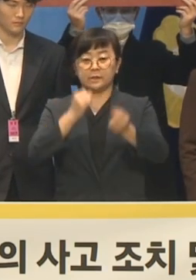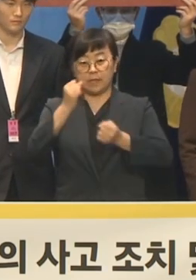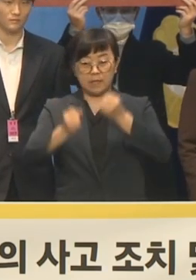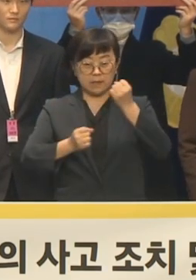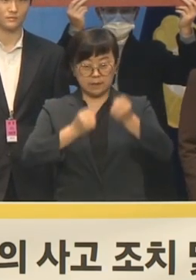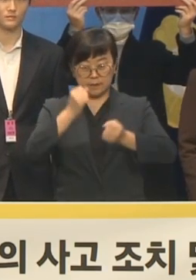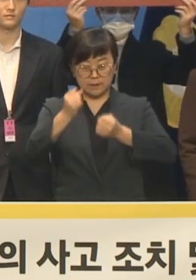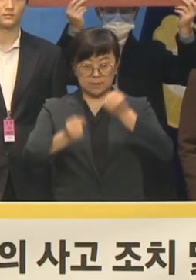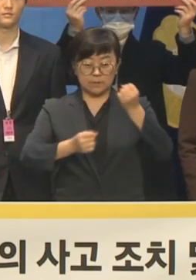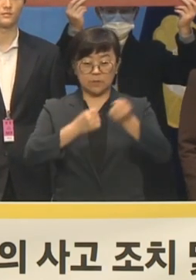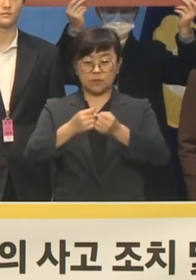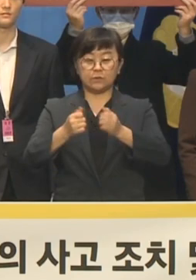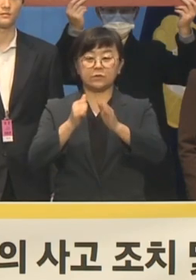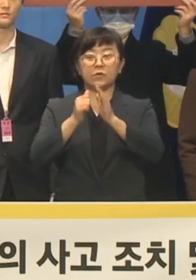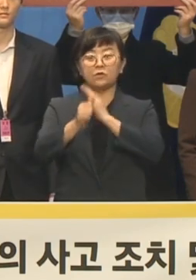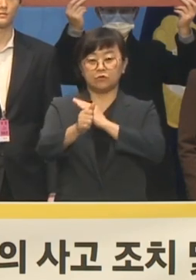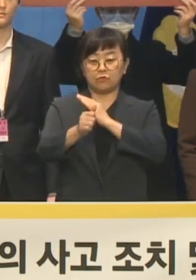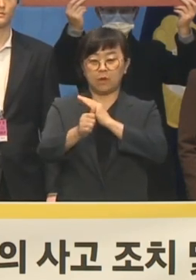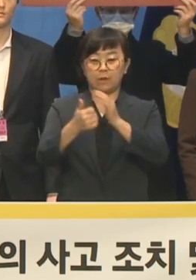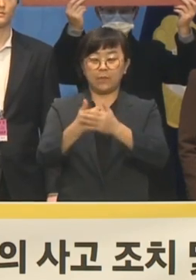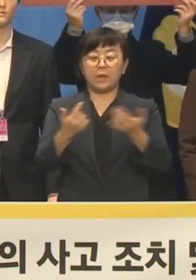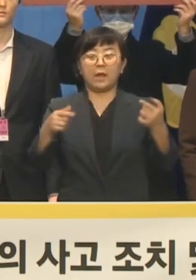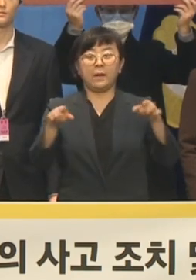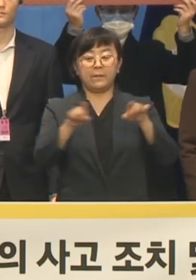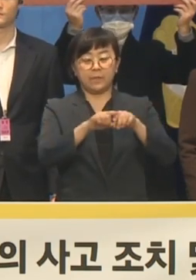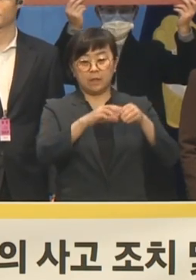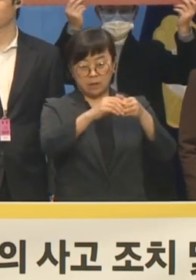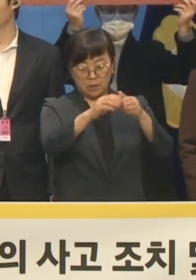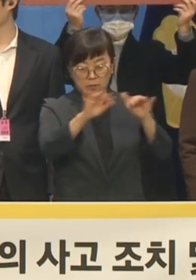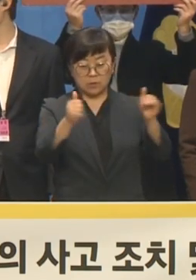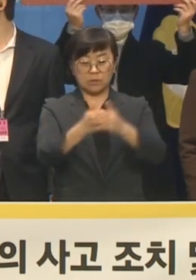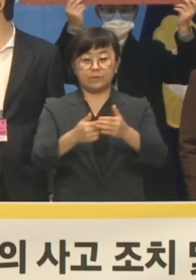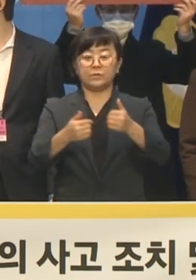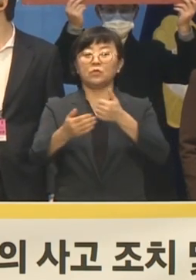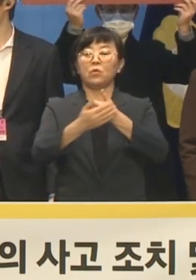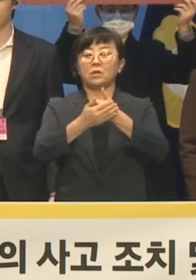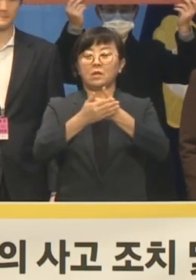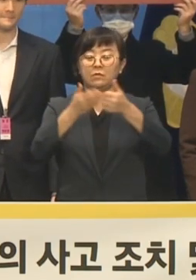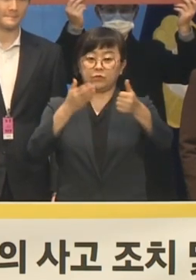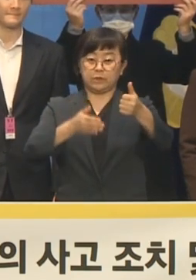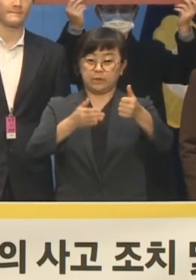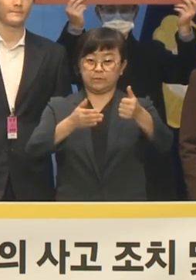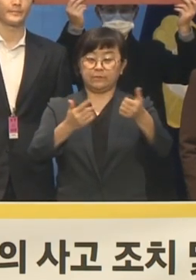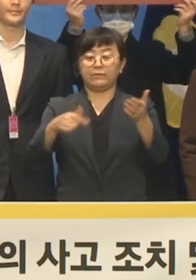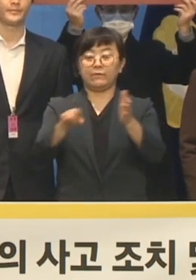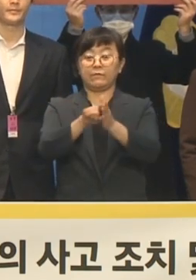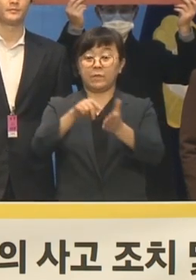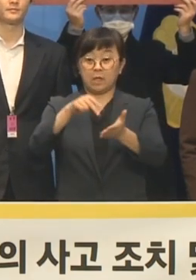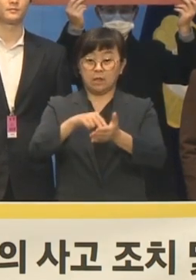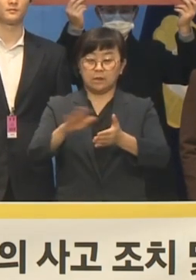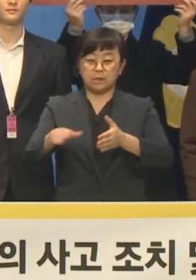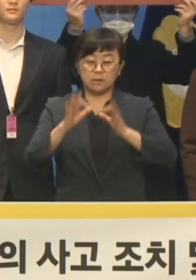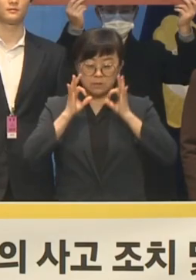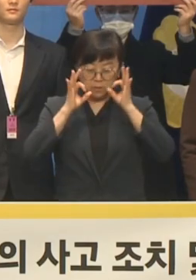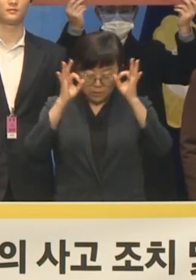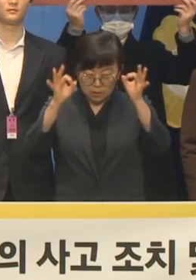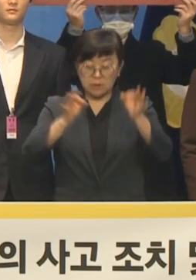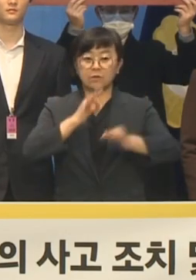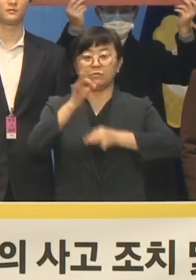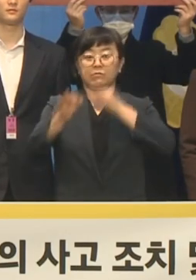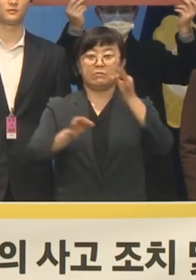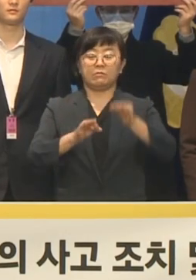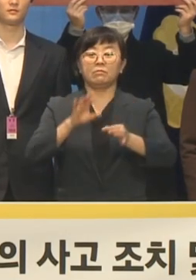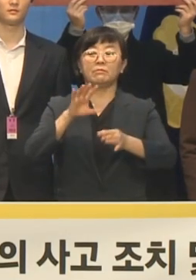조선 선수를 도와달라는 요청을 드리기 위해 이 자리에 섰습니다. 이 절박한 저희들의 외침에